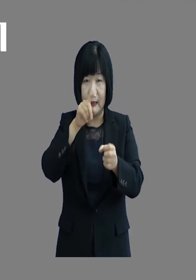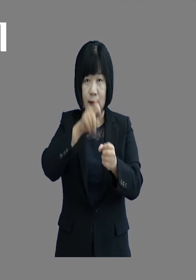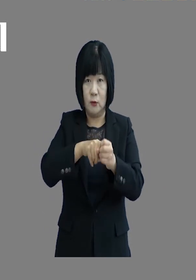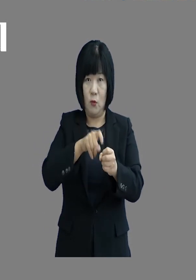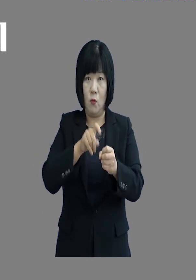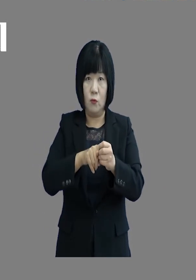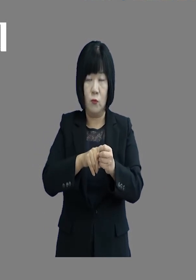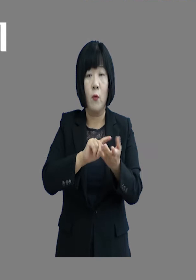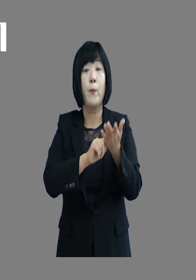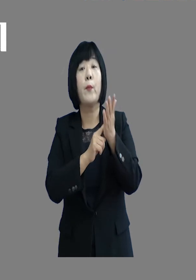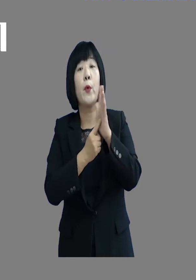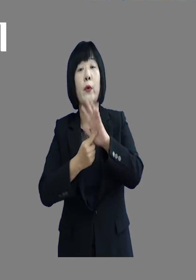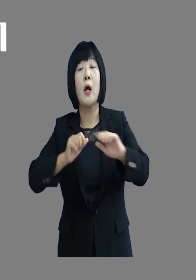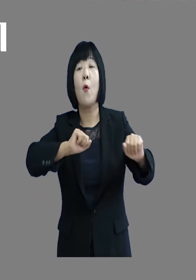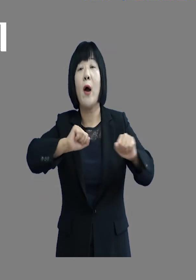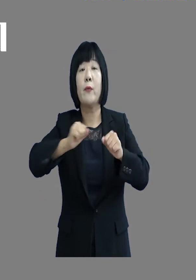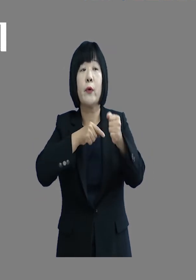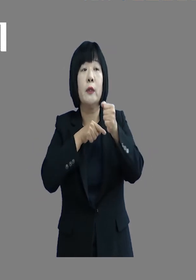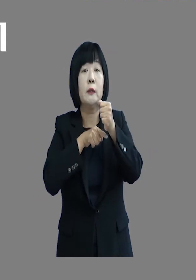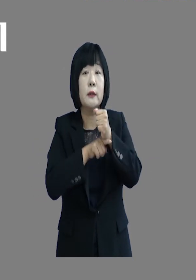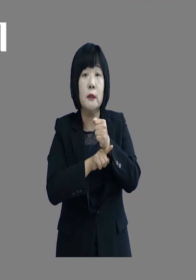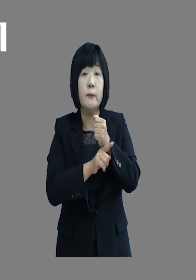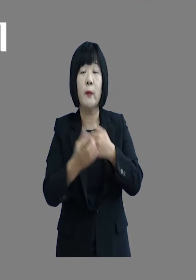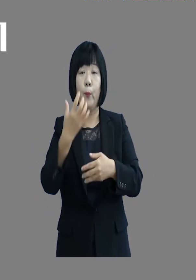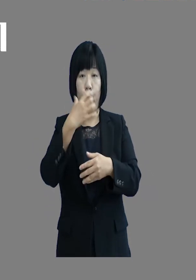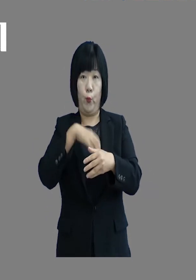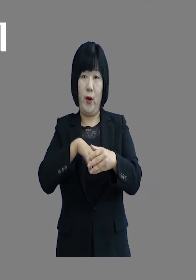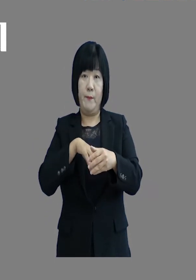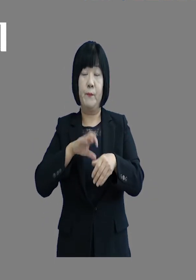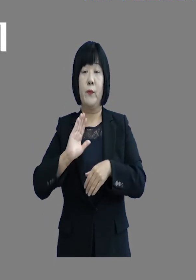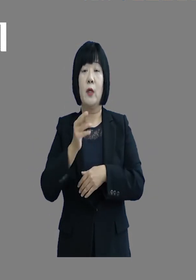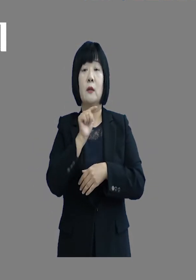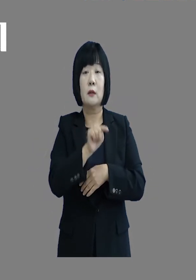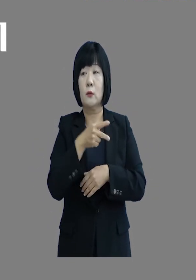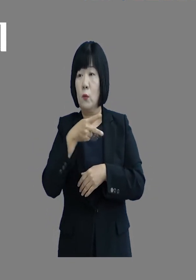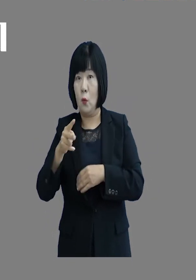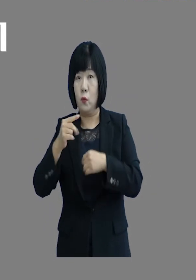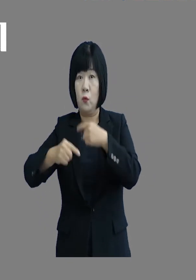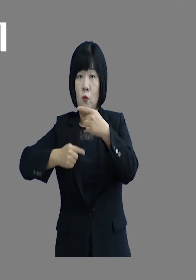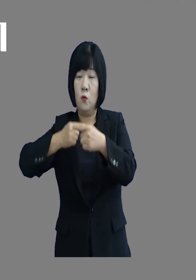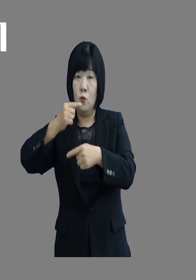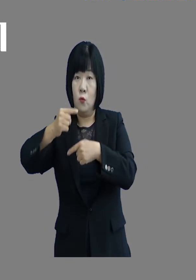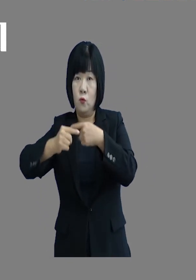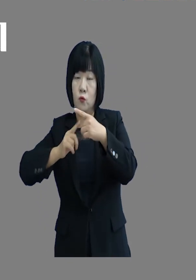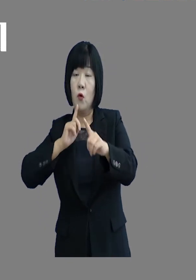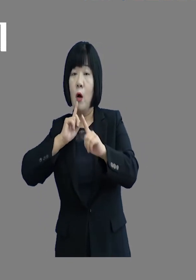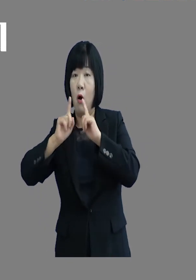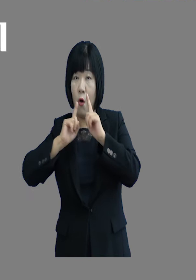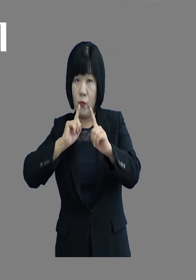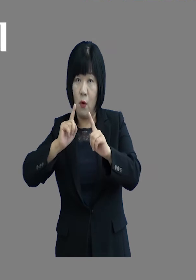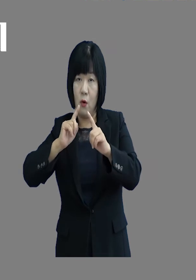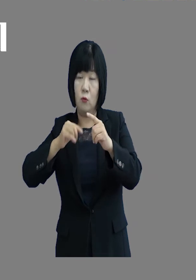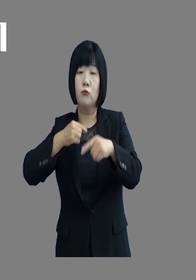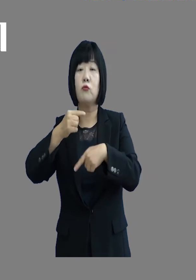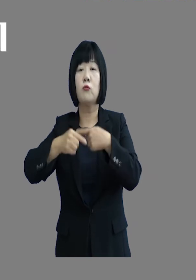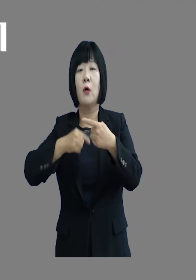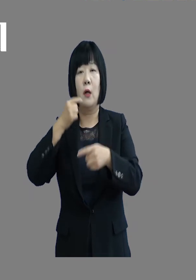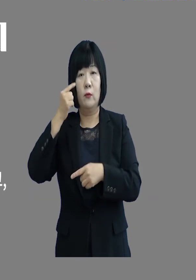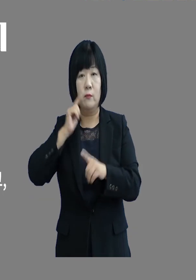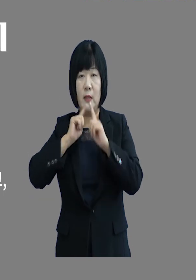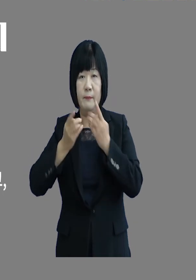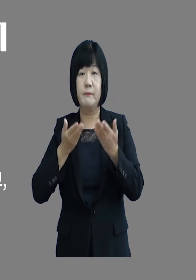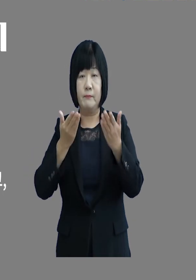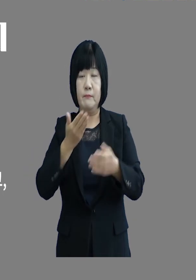구현하는 활동의 의미가 부여된 것이 바로 수화 언어, 즉 수어라고 말씀드릴 수가